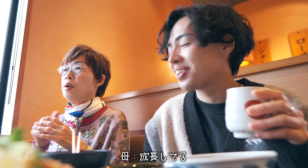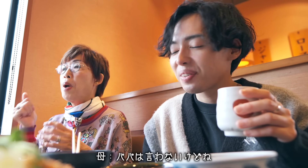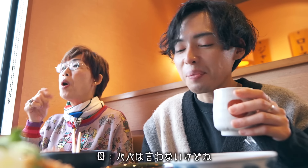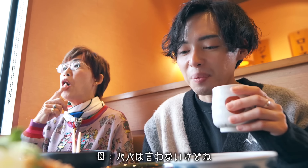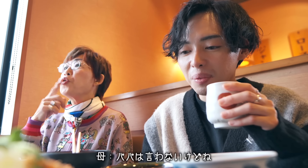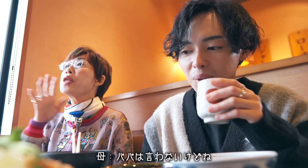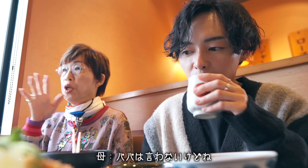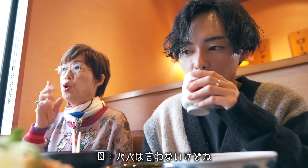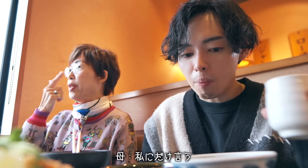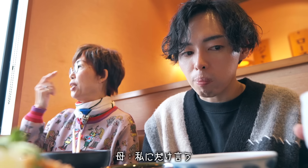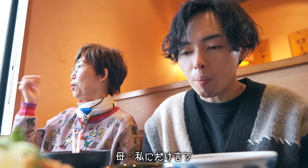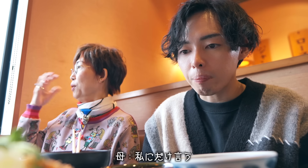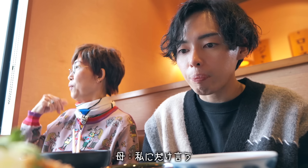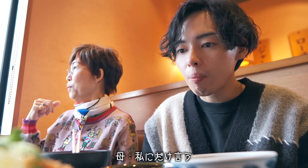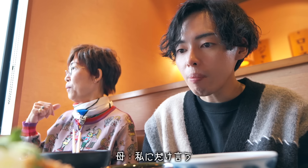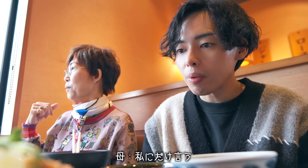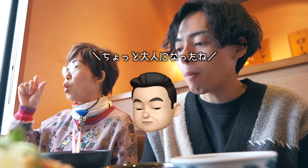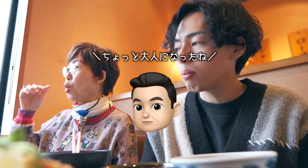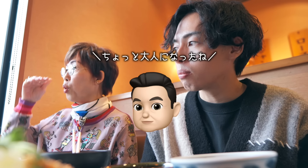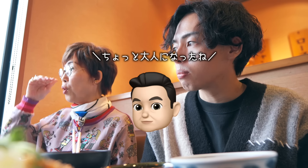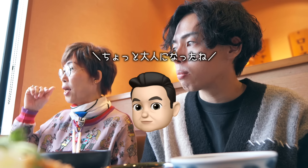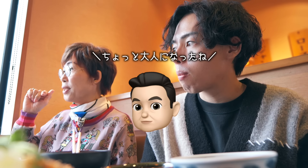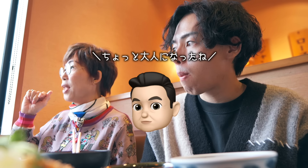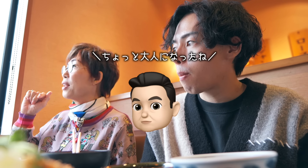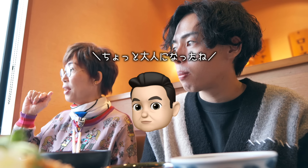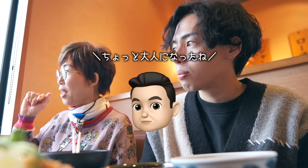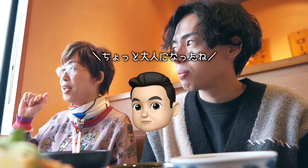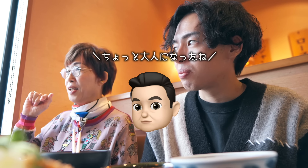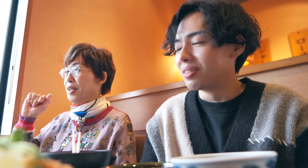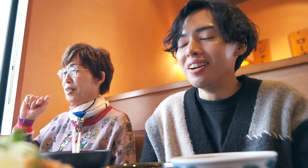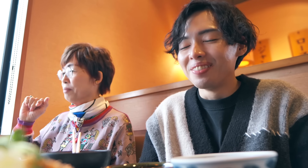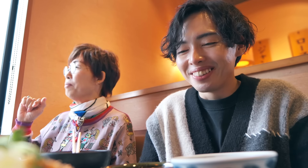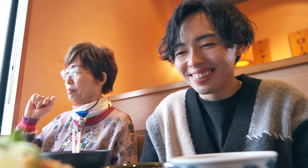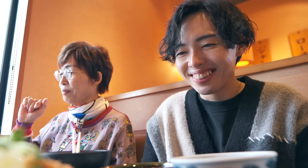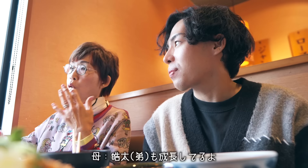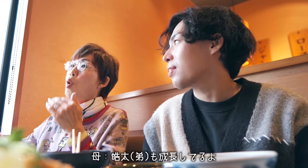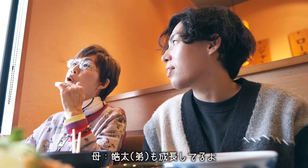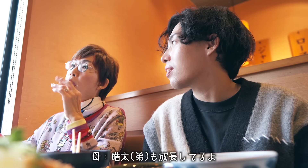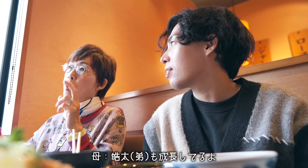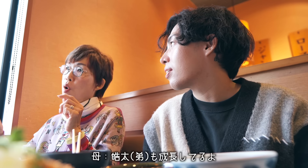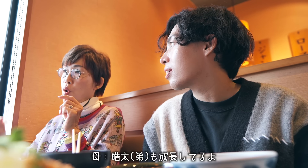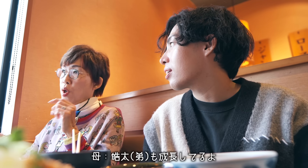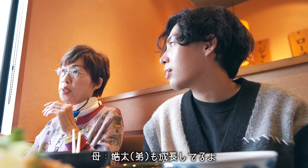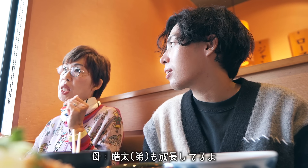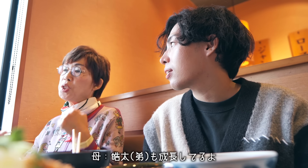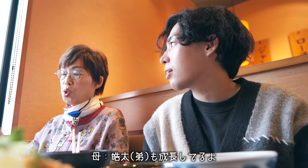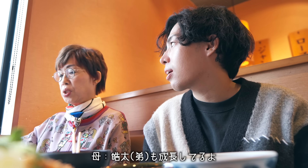パパは上でちょっと踊ってるってこうだパパ そんなこと